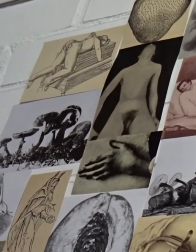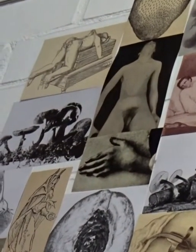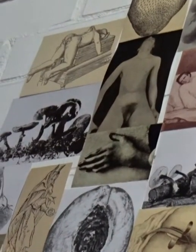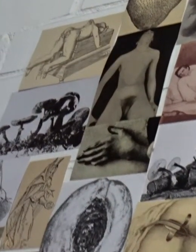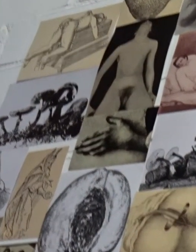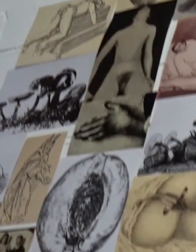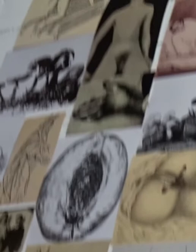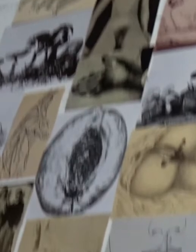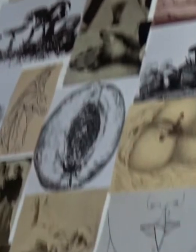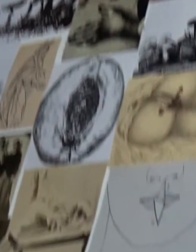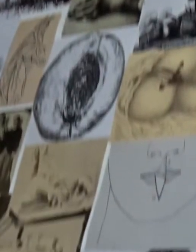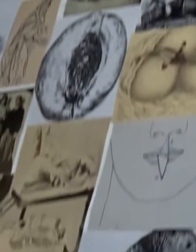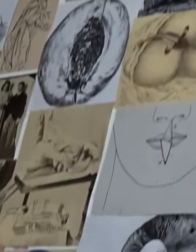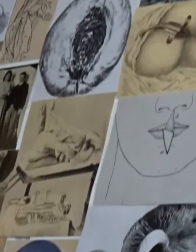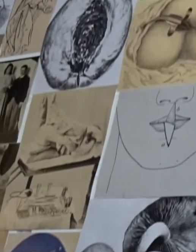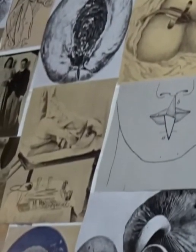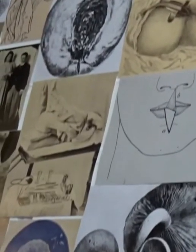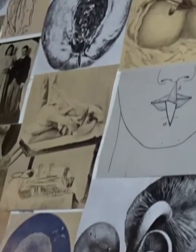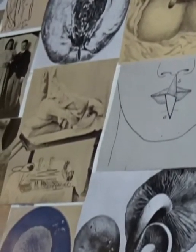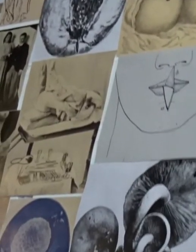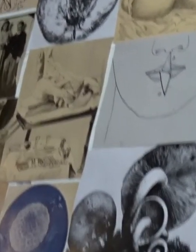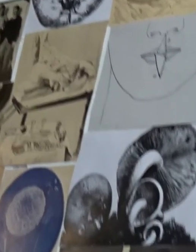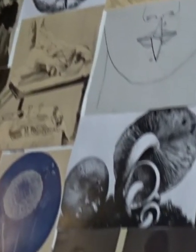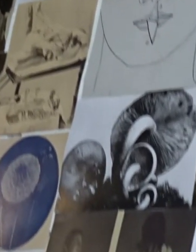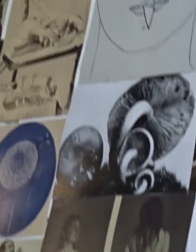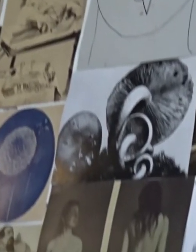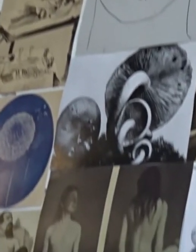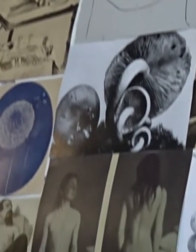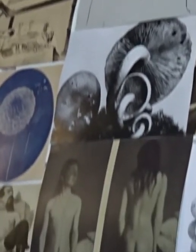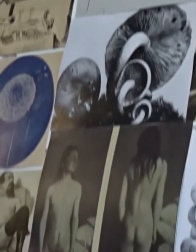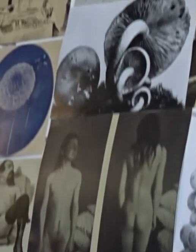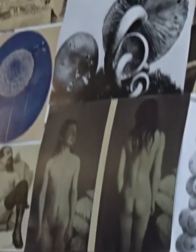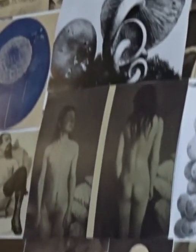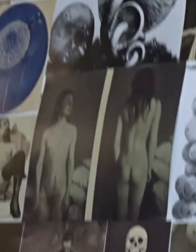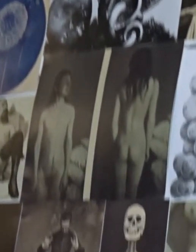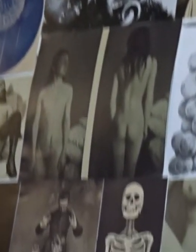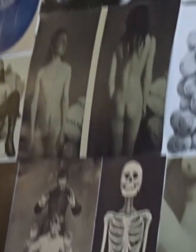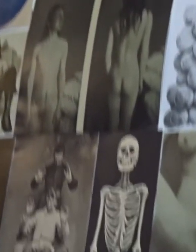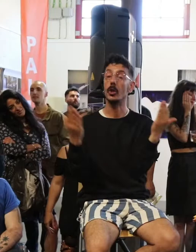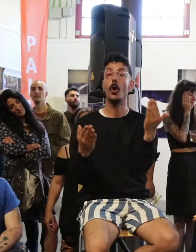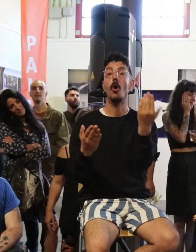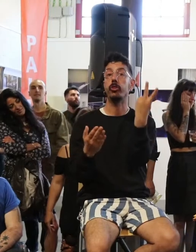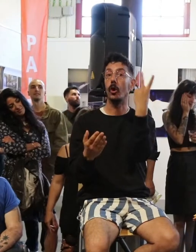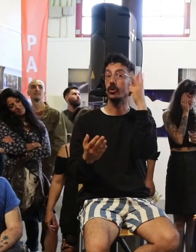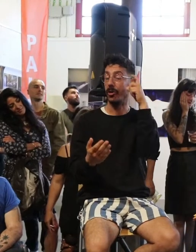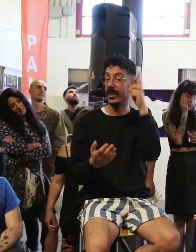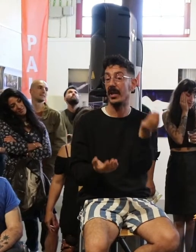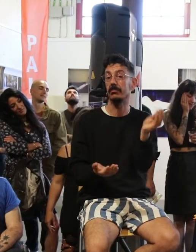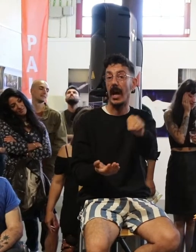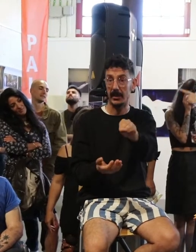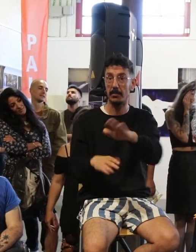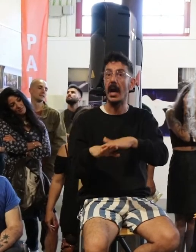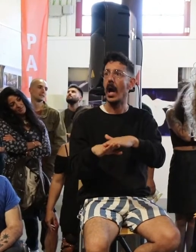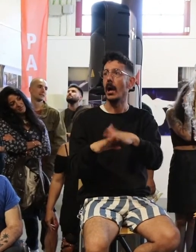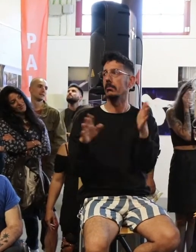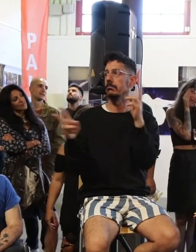ve fort, i que l'Expo estarà dues setmanes més aquí perquè la vingueu a veure. I només dir-vos que